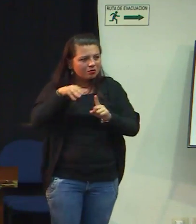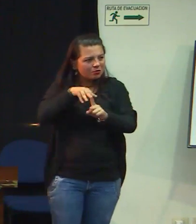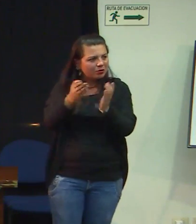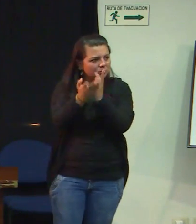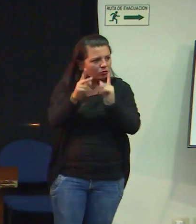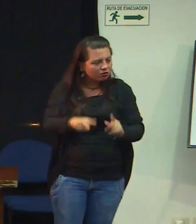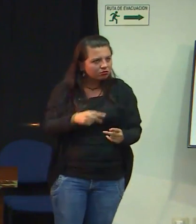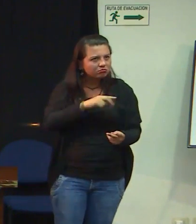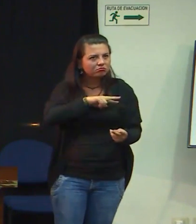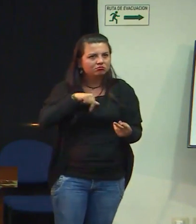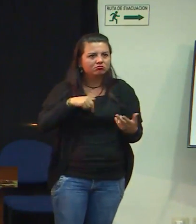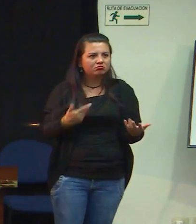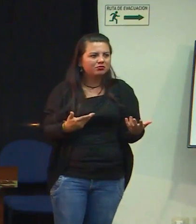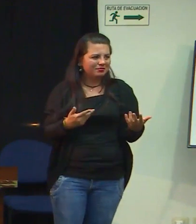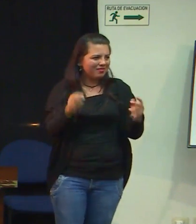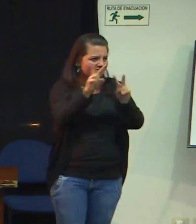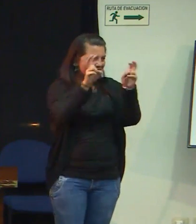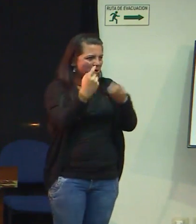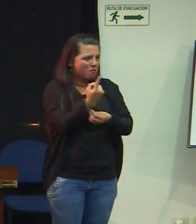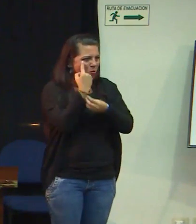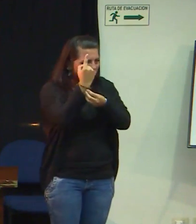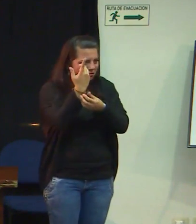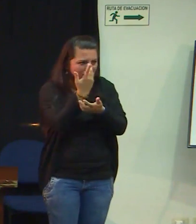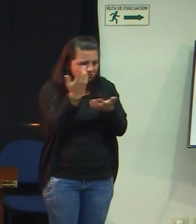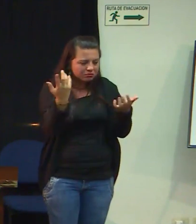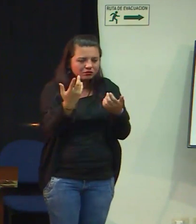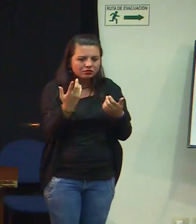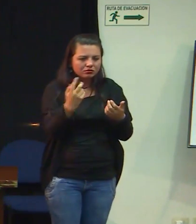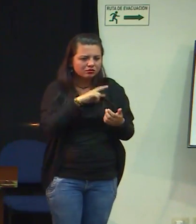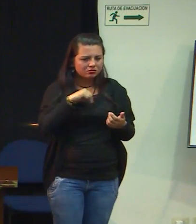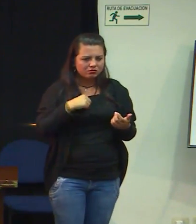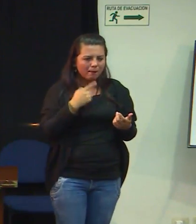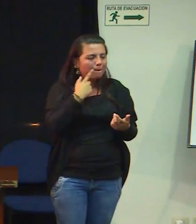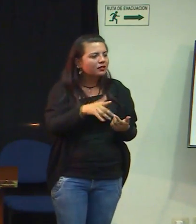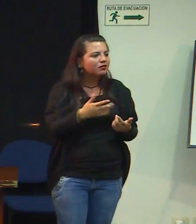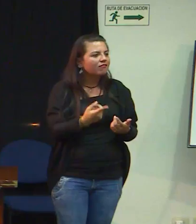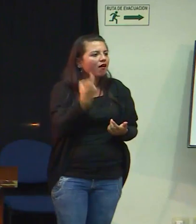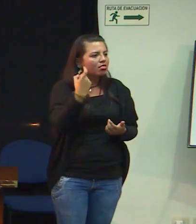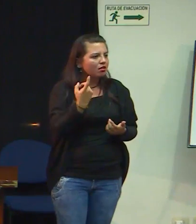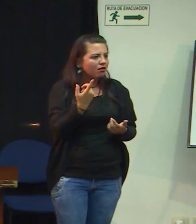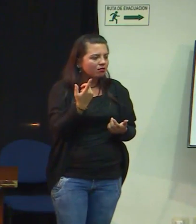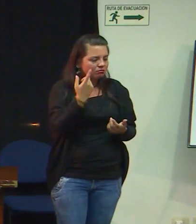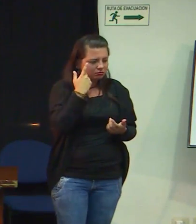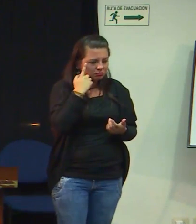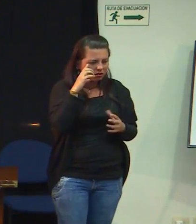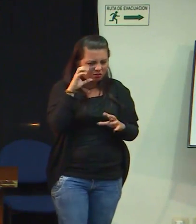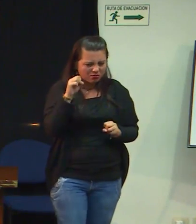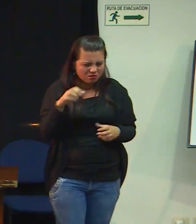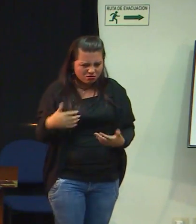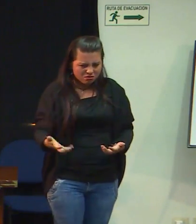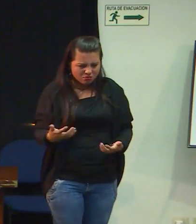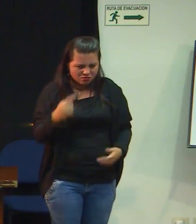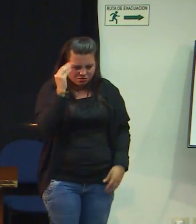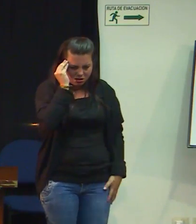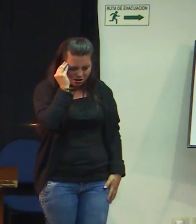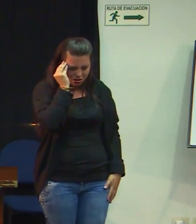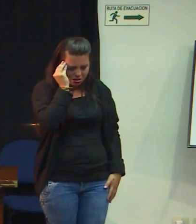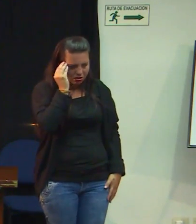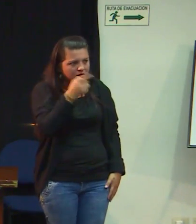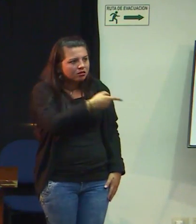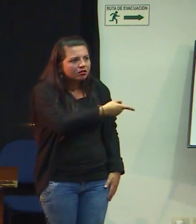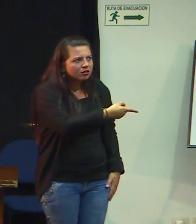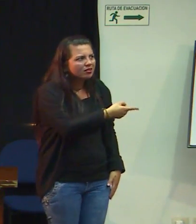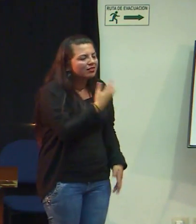nosotros hablando de temas de política y demás, no hemos sido capaces de pensarnos cómo es esa participación real de toda